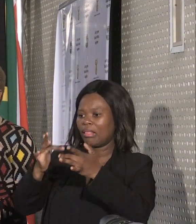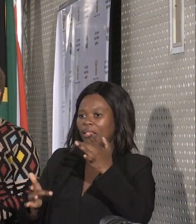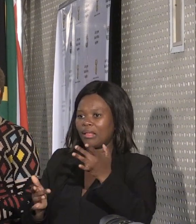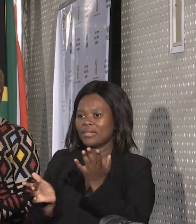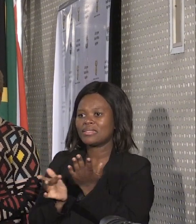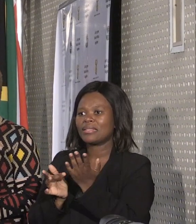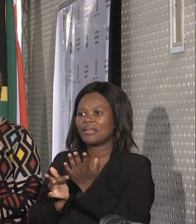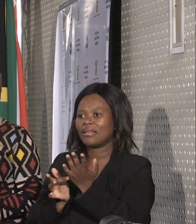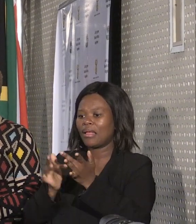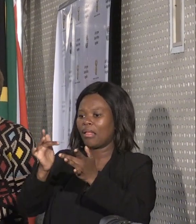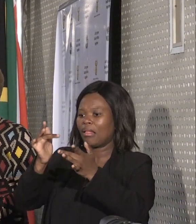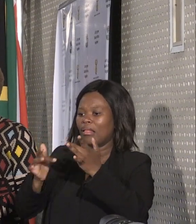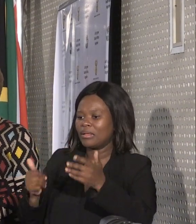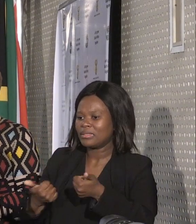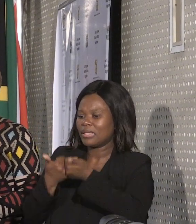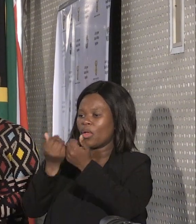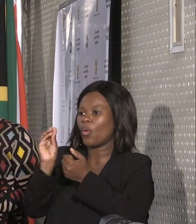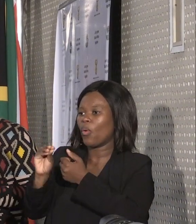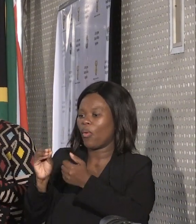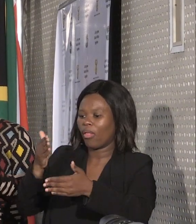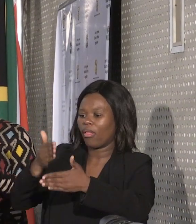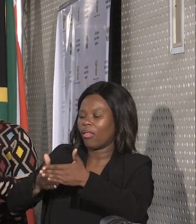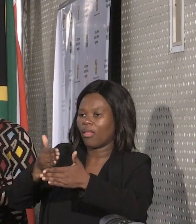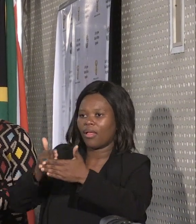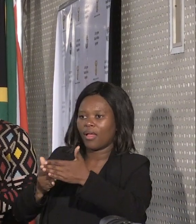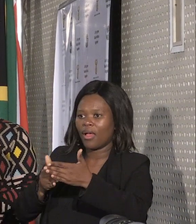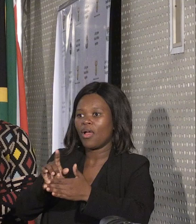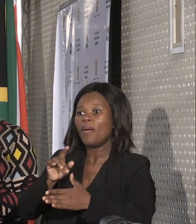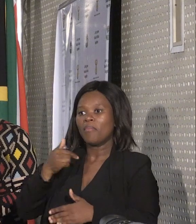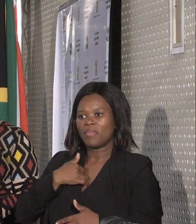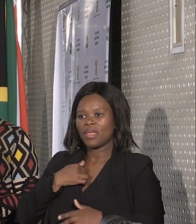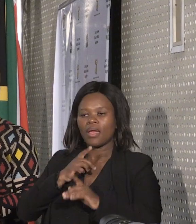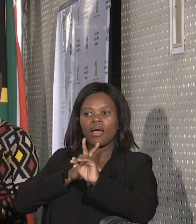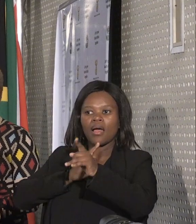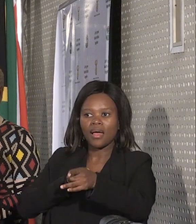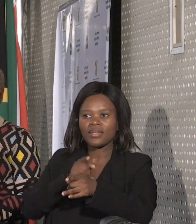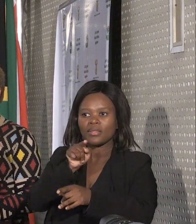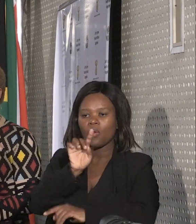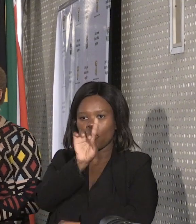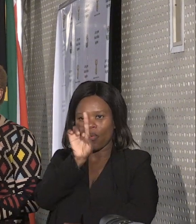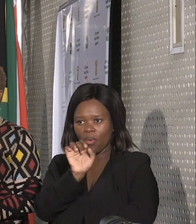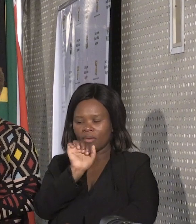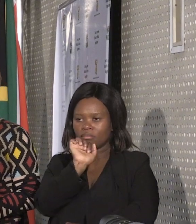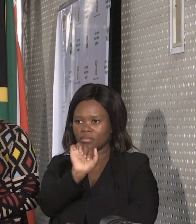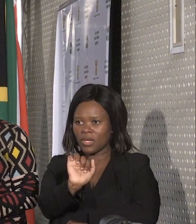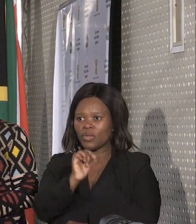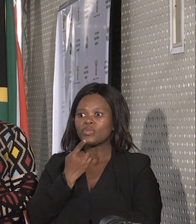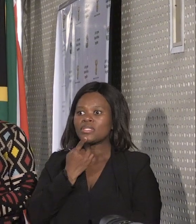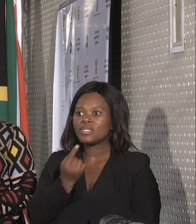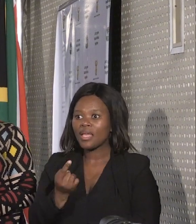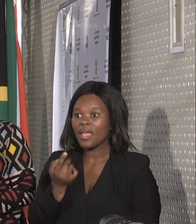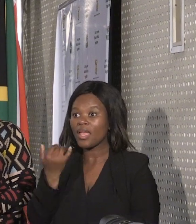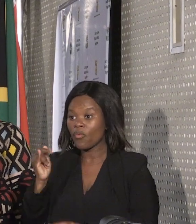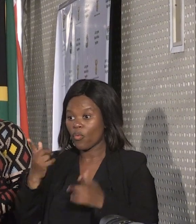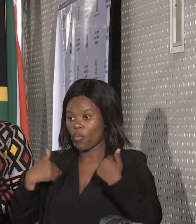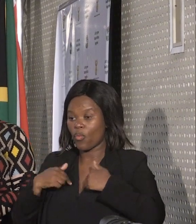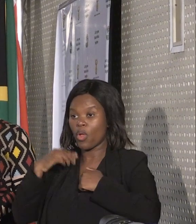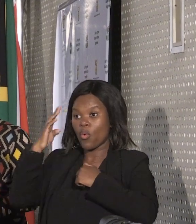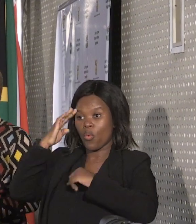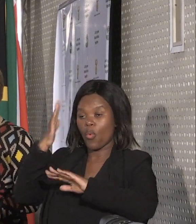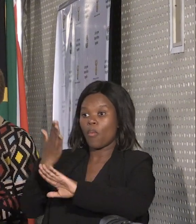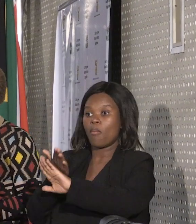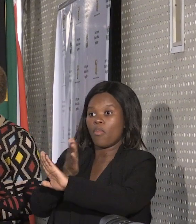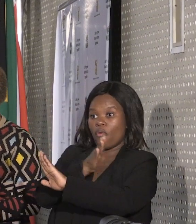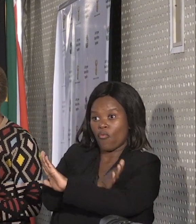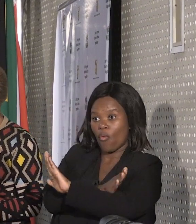kune-technical challenge. Leyo ke yenza ukuthi ngiphendule lo mbuzo obuza ukuthi besazi yini before